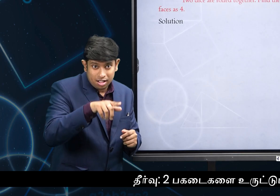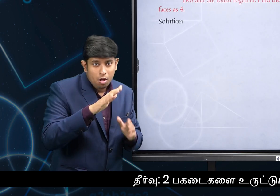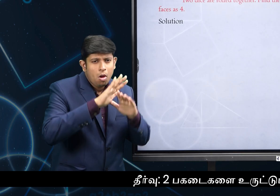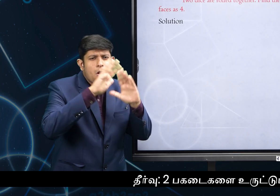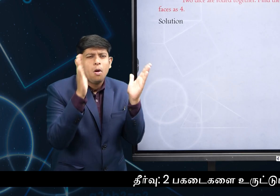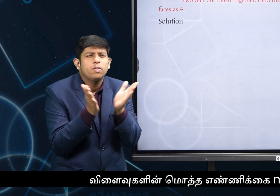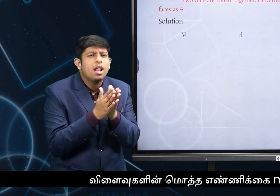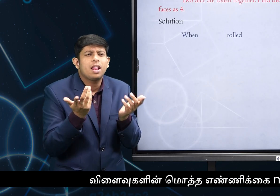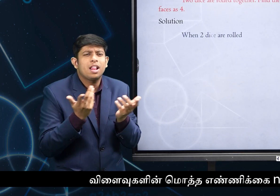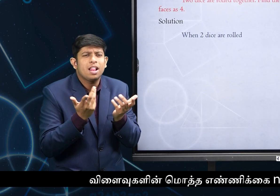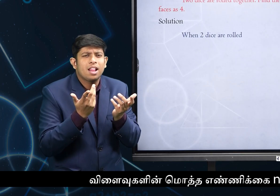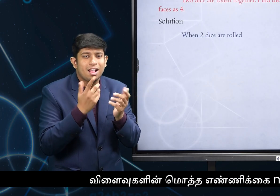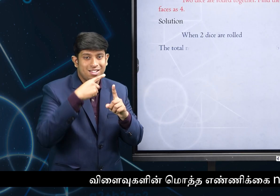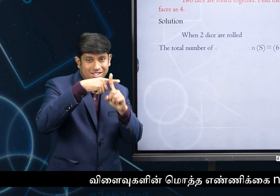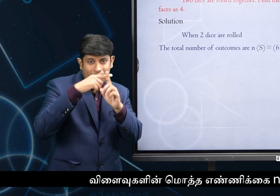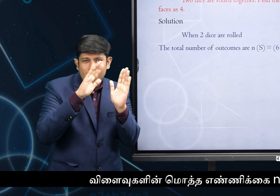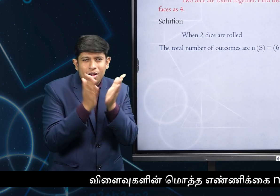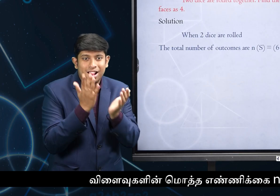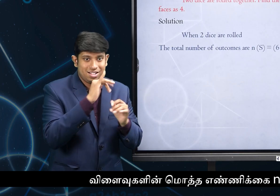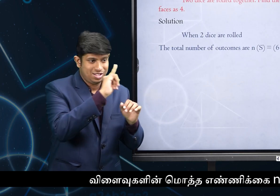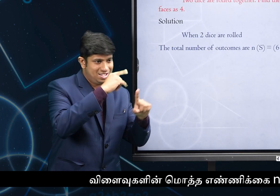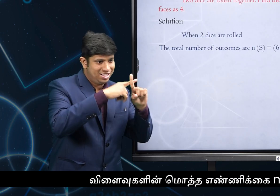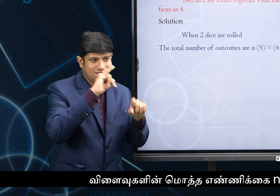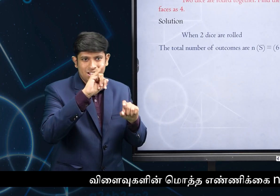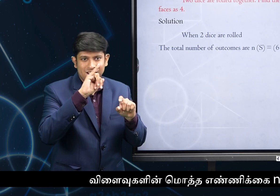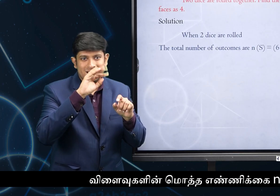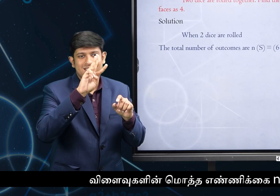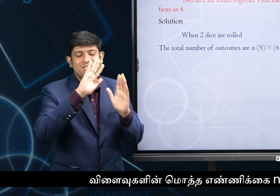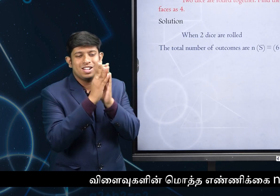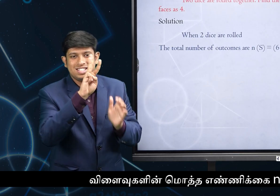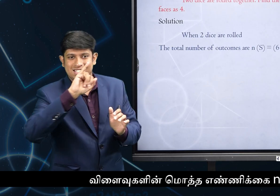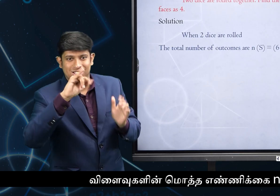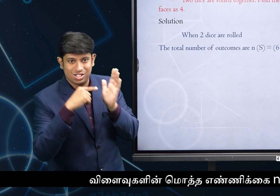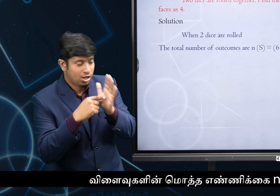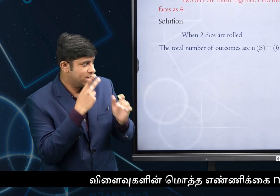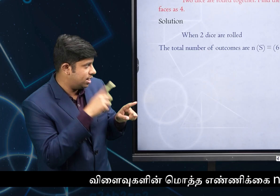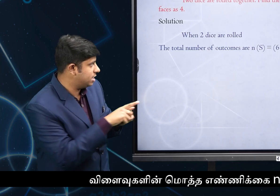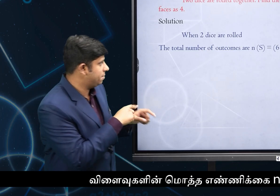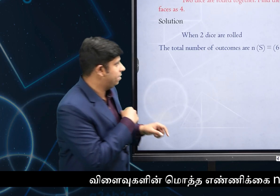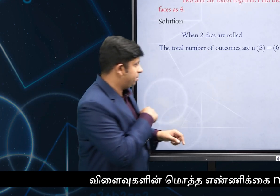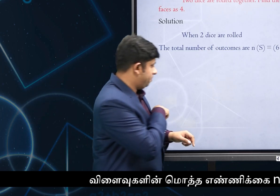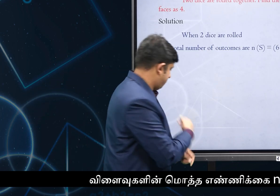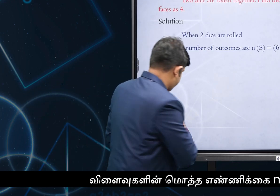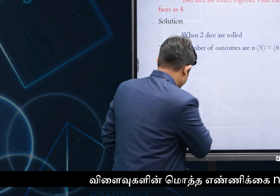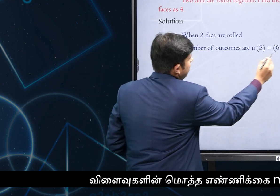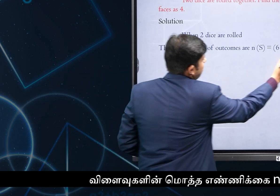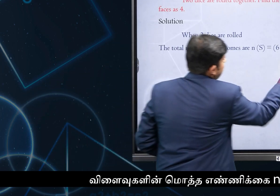விளைவுகளின் மொத்த எண்ணிக்கை n அடைப்புக்குறி S ஈடு அடைப்புக்குறி 6